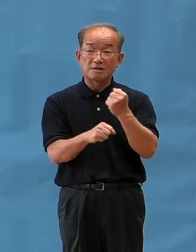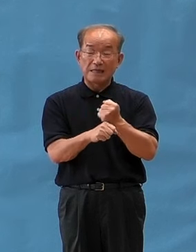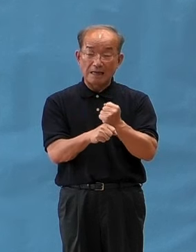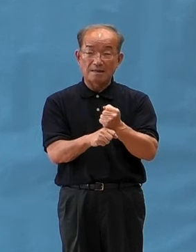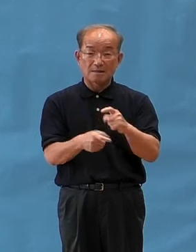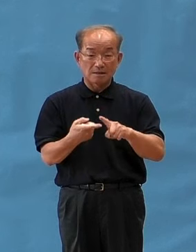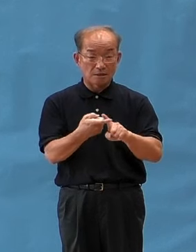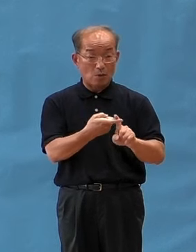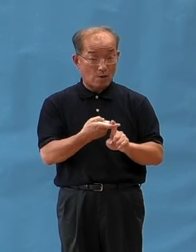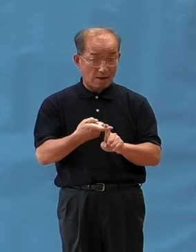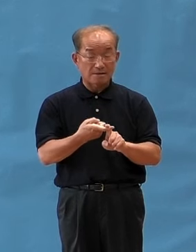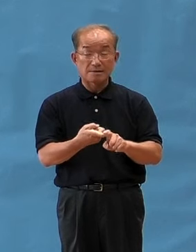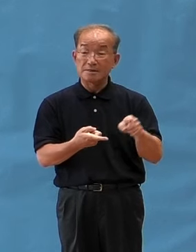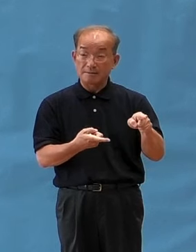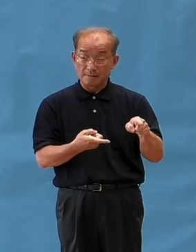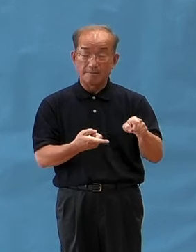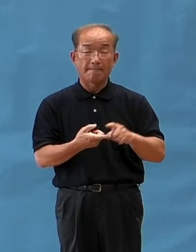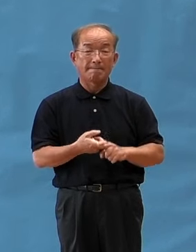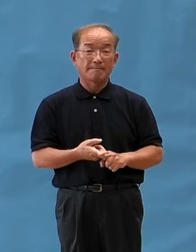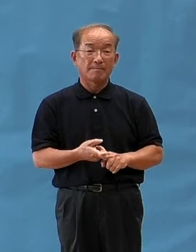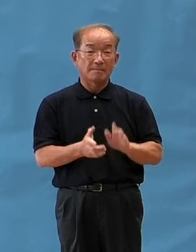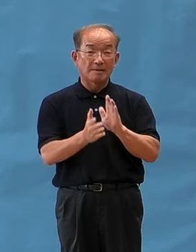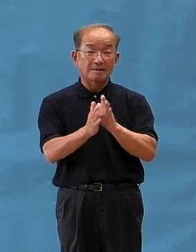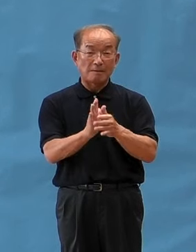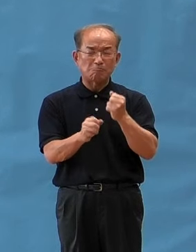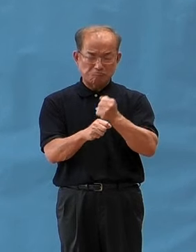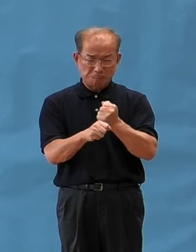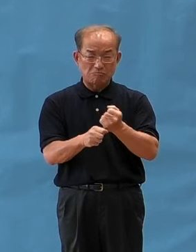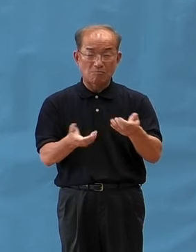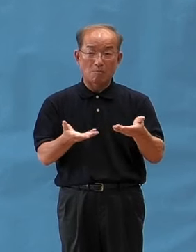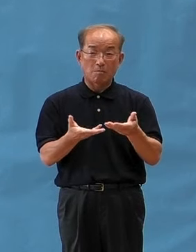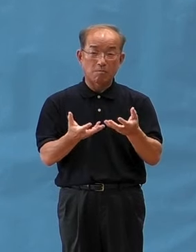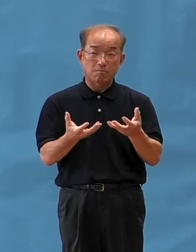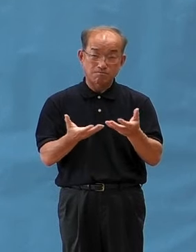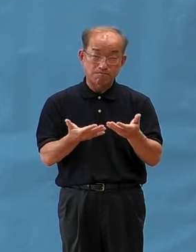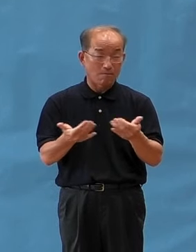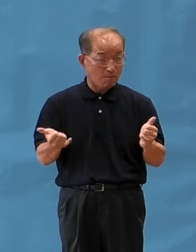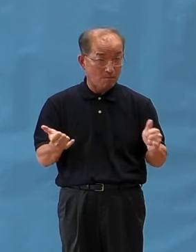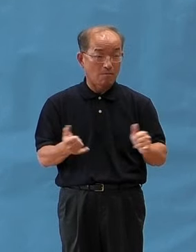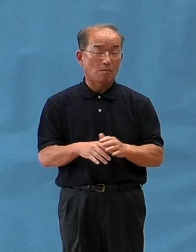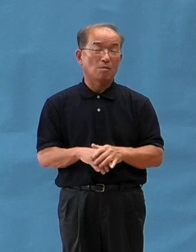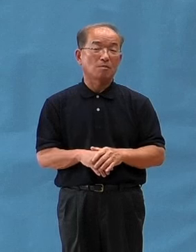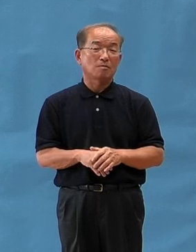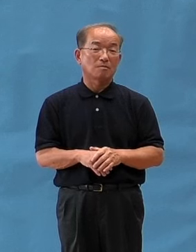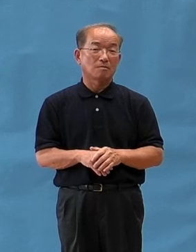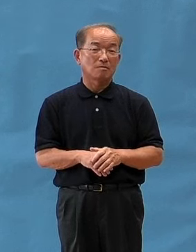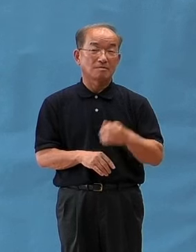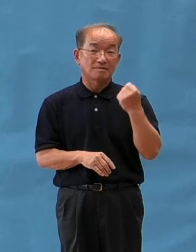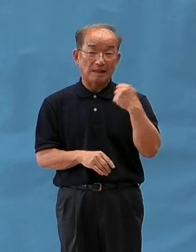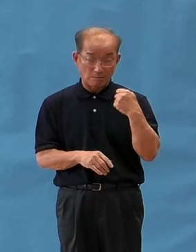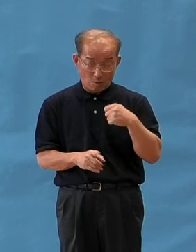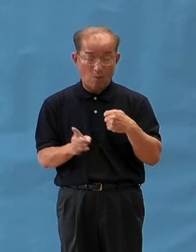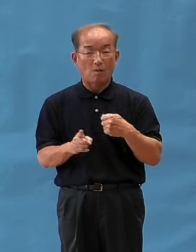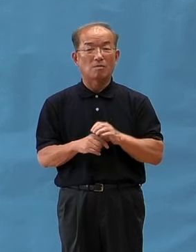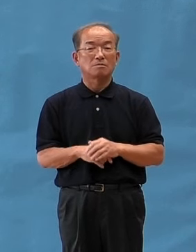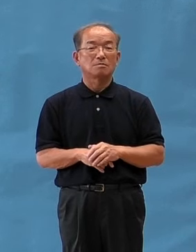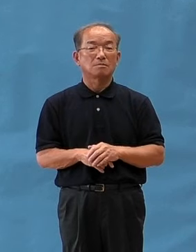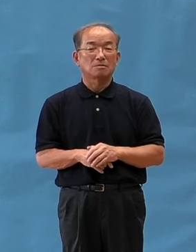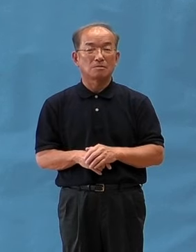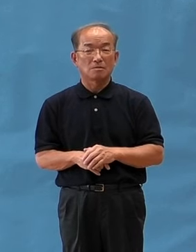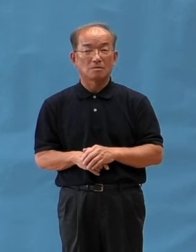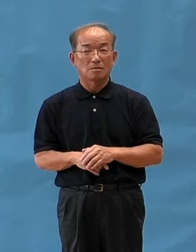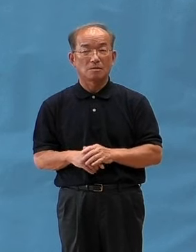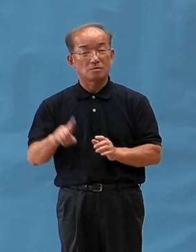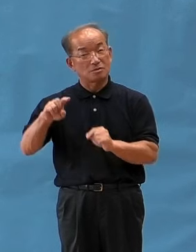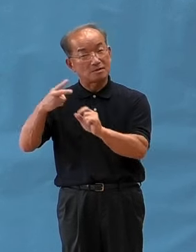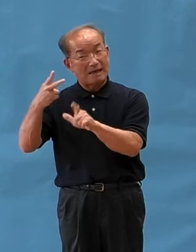会も、県産品を、これは夏もお歳暮も